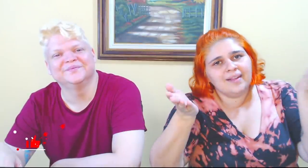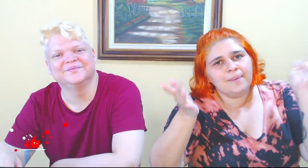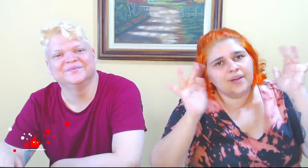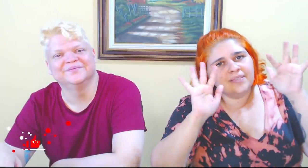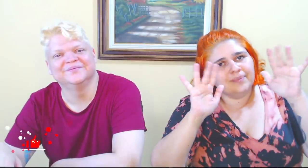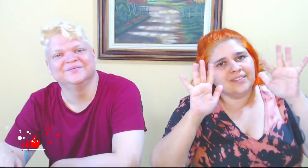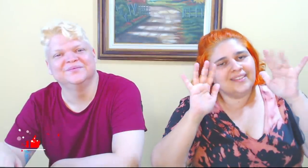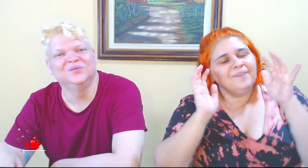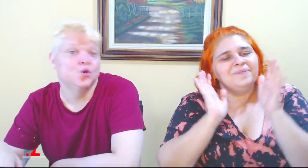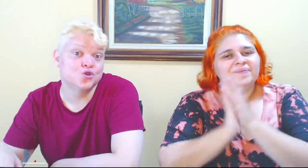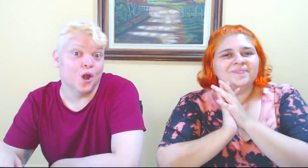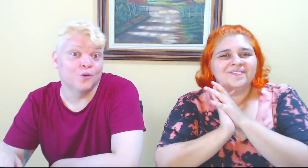a próxima Tchau Tchau